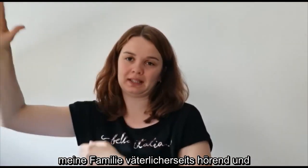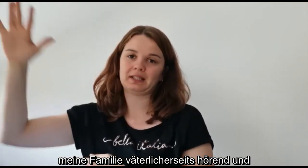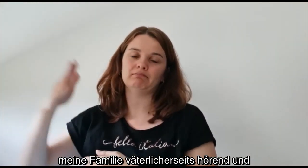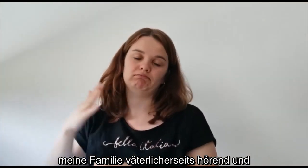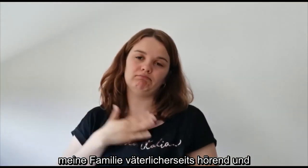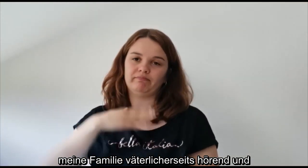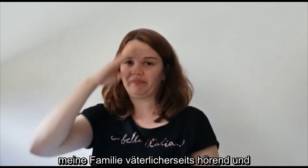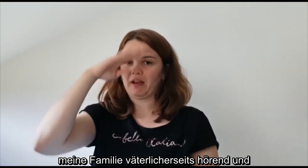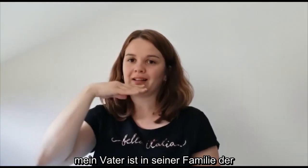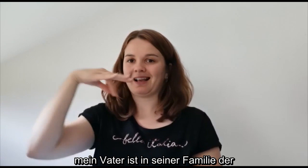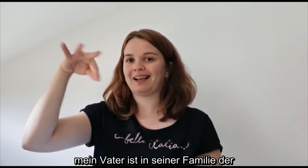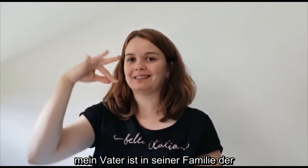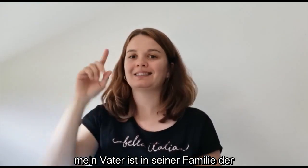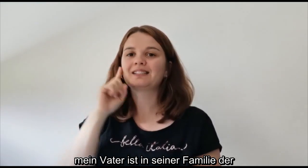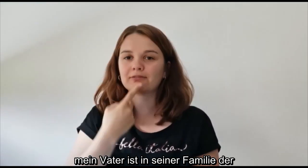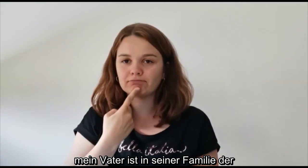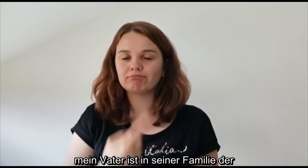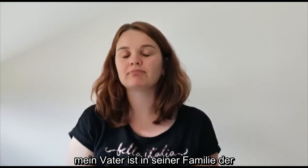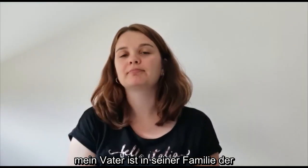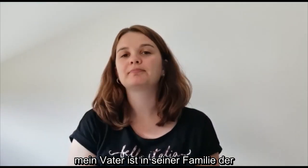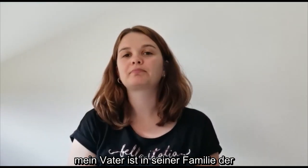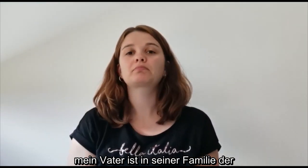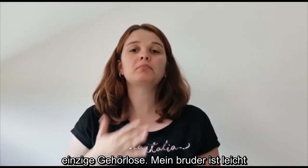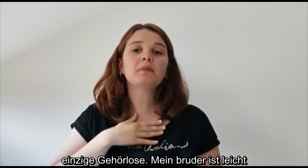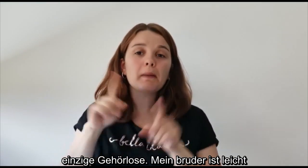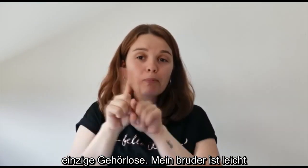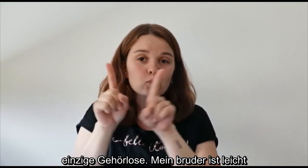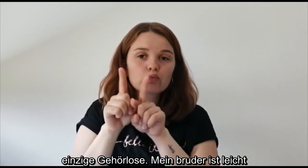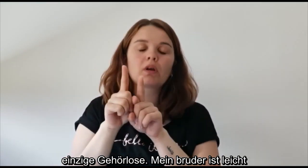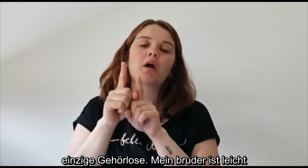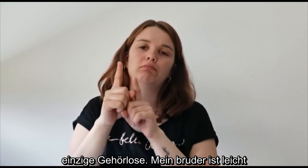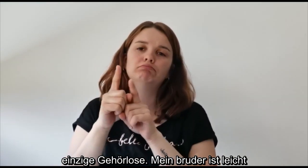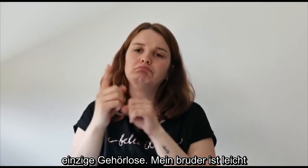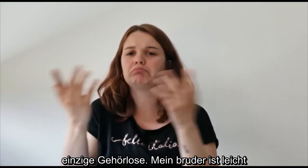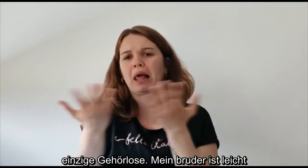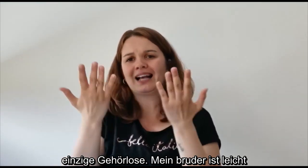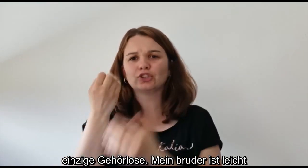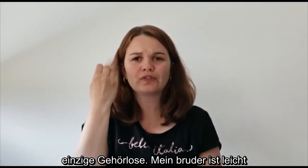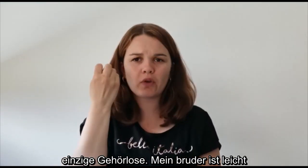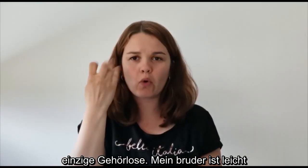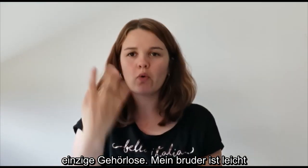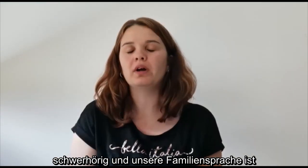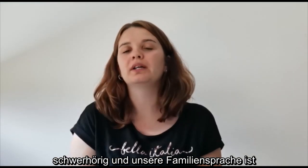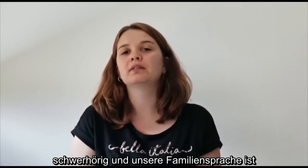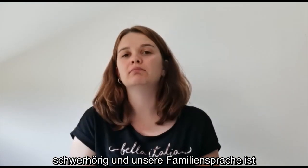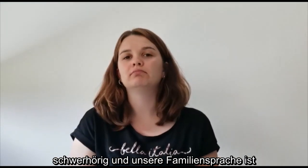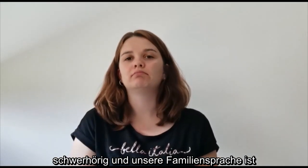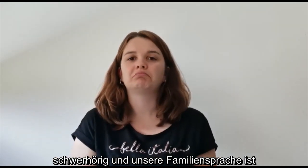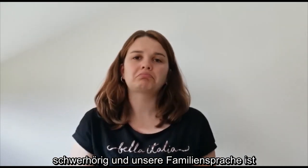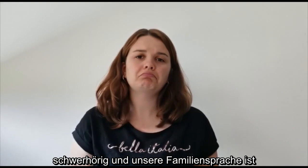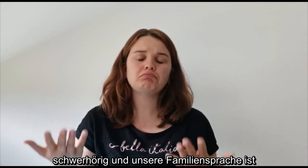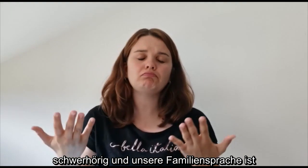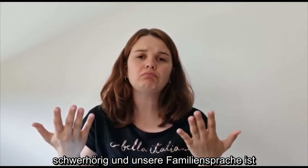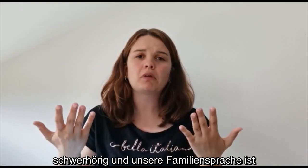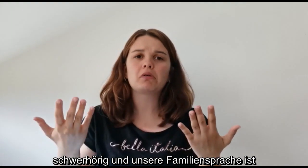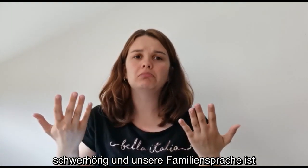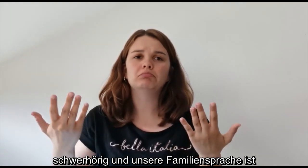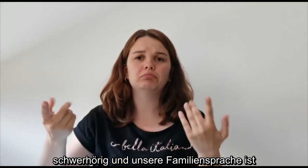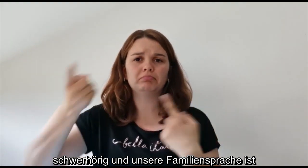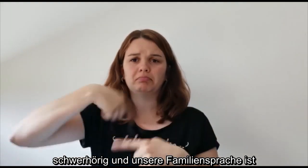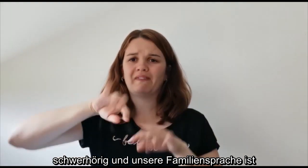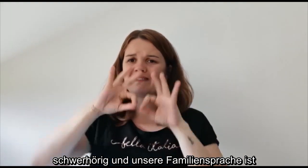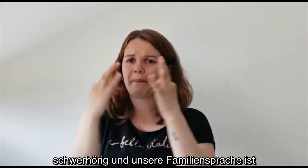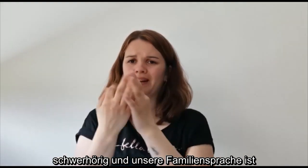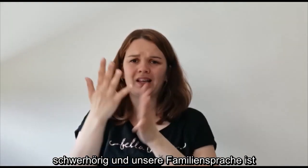hörend und mein Vater ist in seiner Familie der einzige gehörlose Mein Bruder ist leicht schwerhörig und unsere